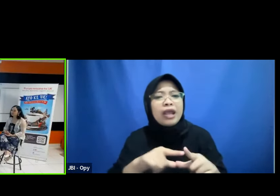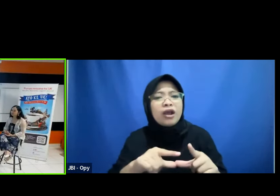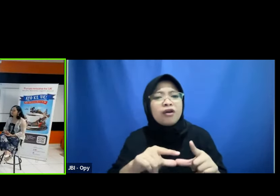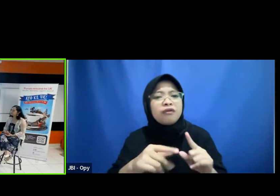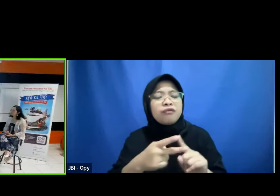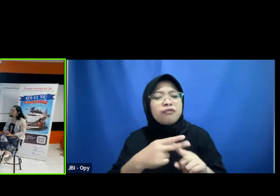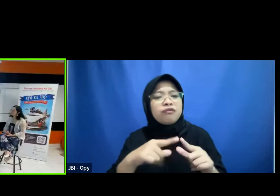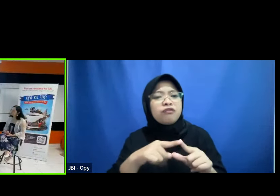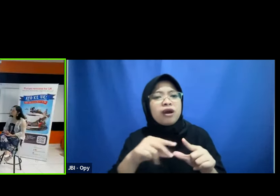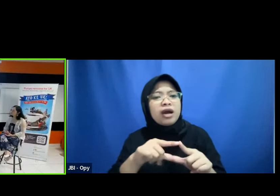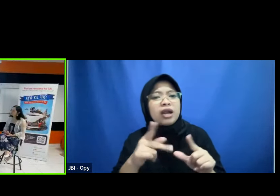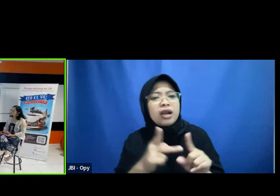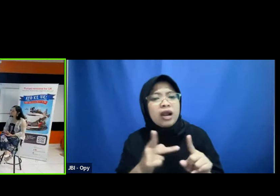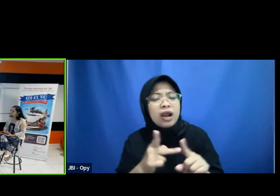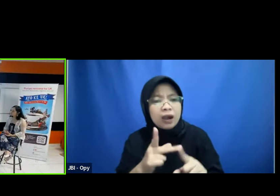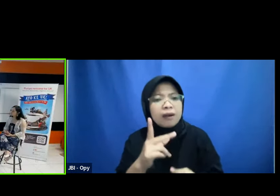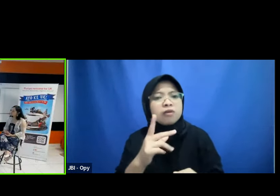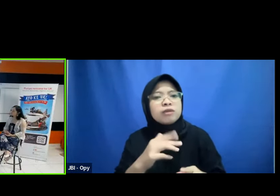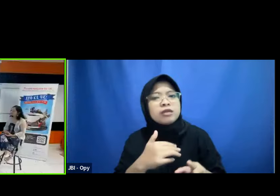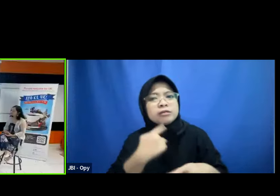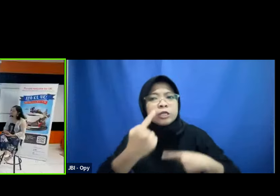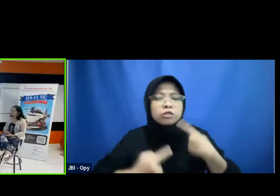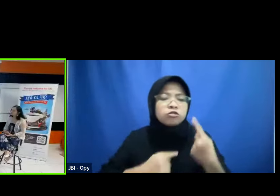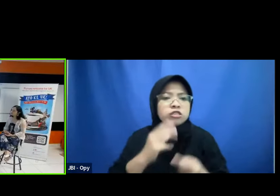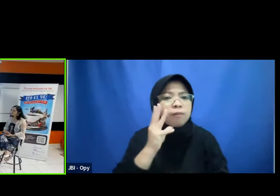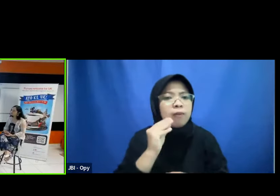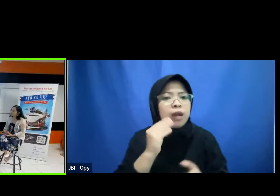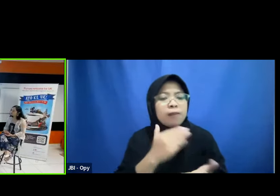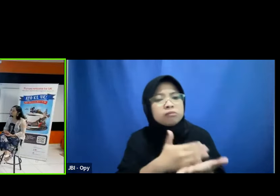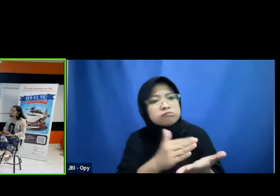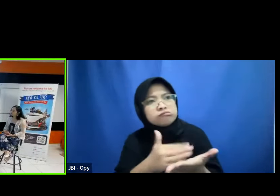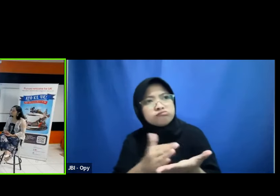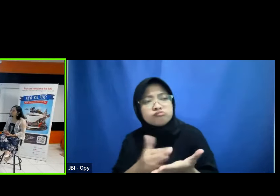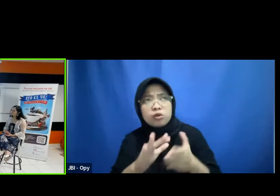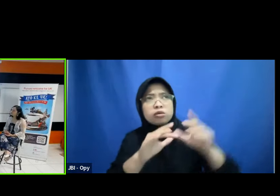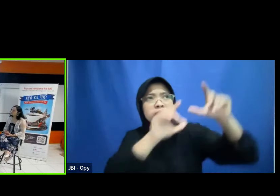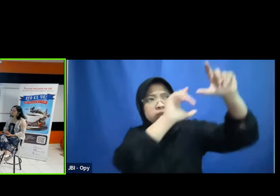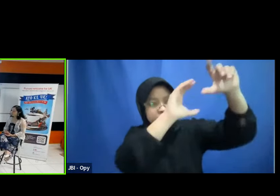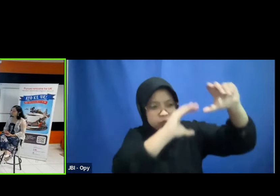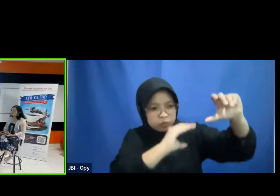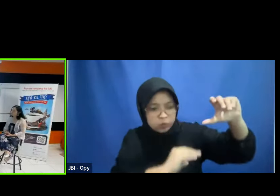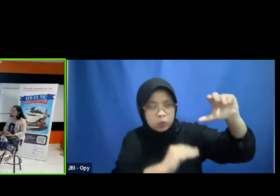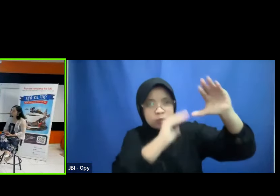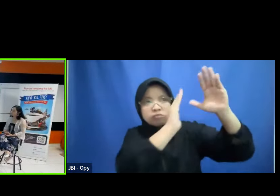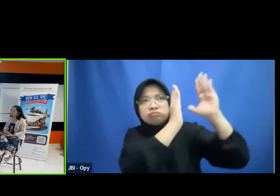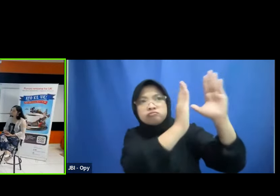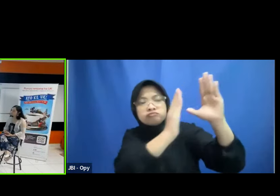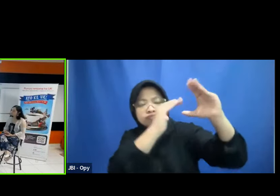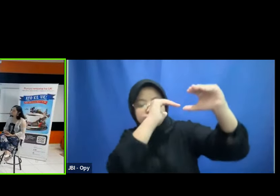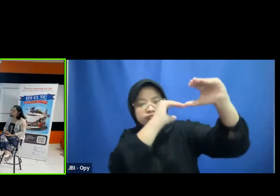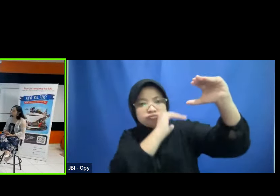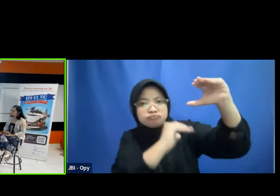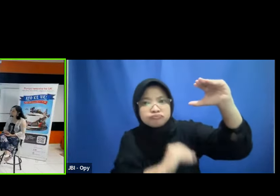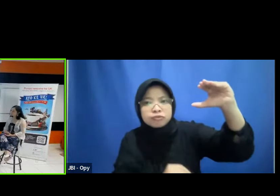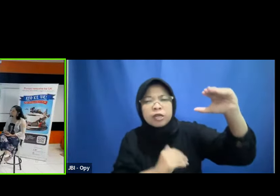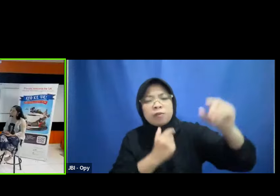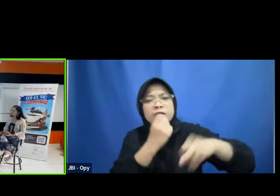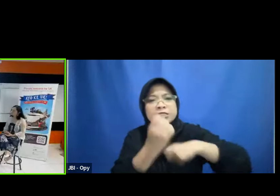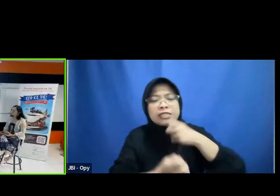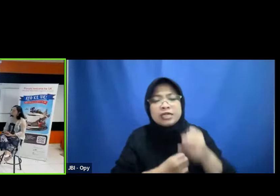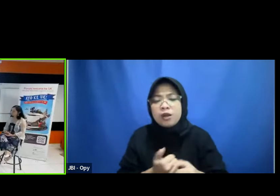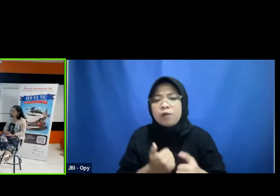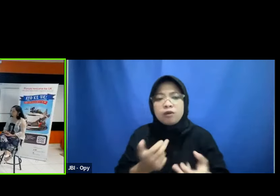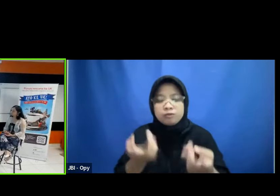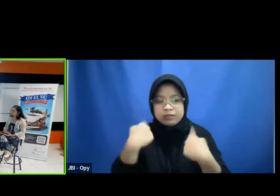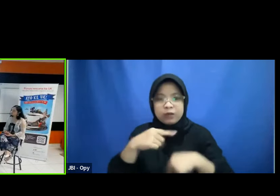ngasih ngasih Sharing Session dan itu ada si mind mapping itu menurut aku itu tuh itu oke banget sih untuk sebenarnya kayak self Reflection ke